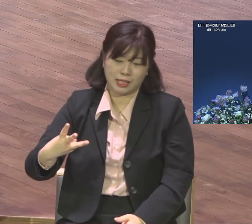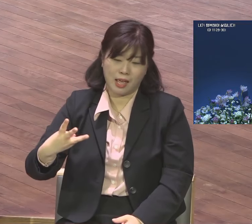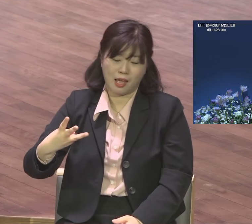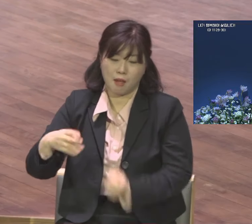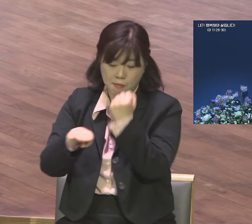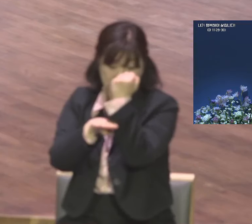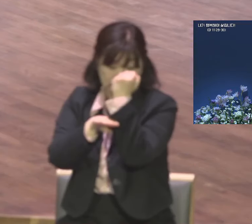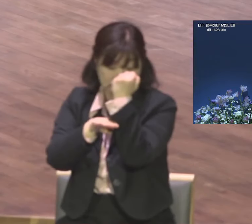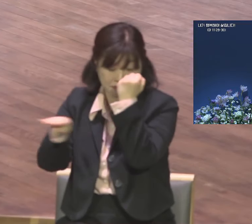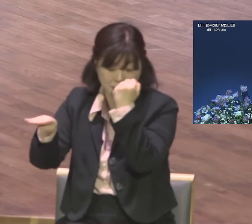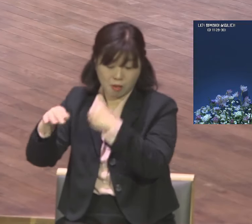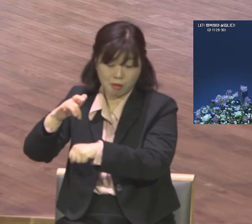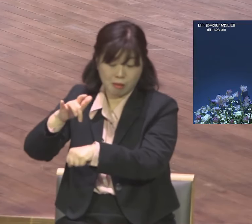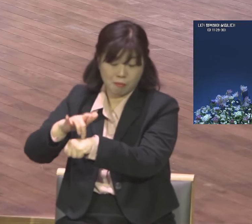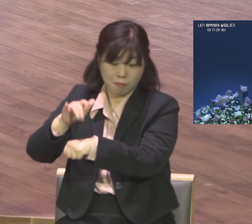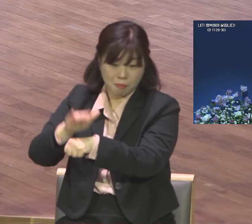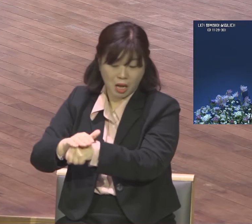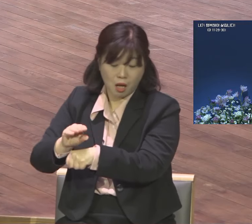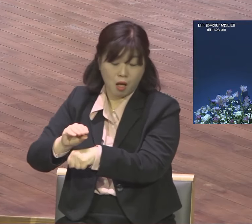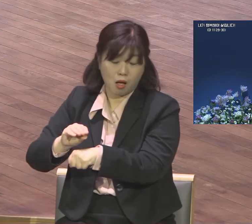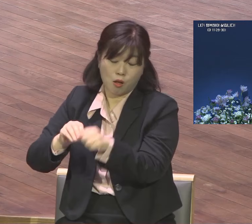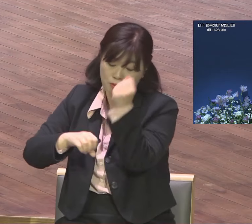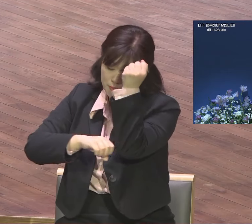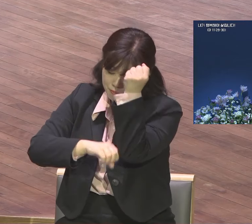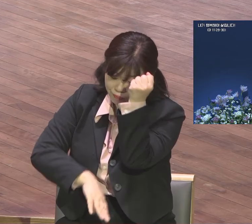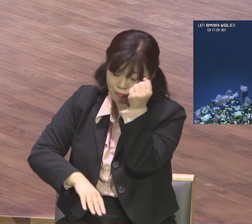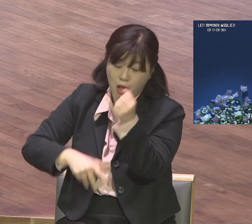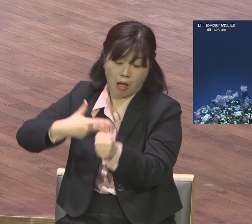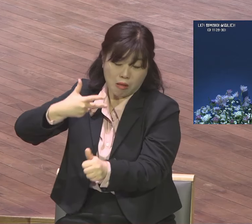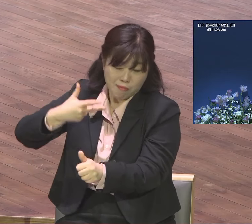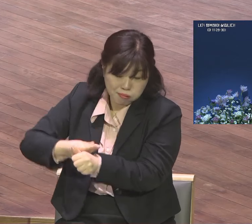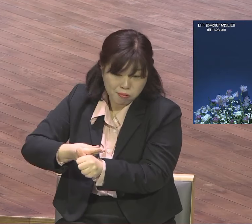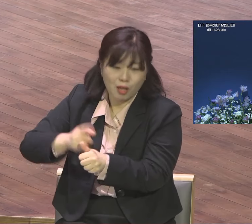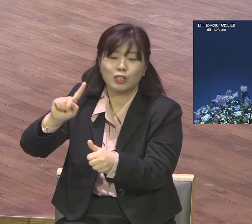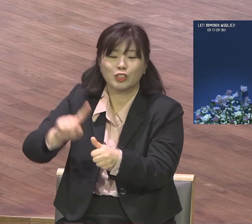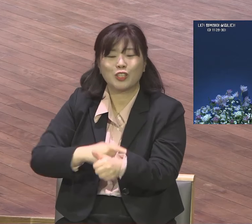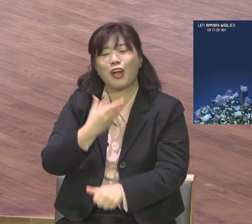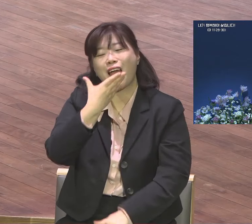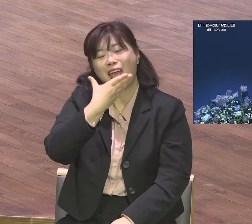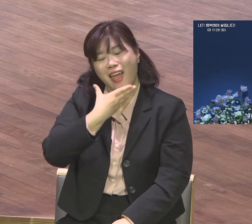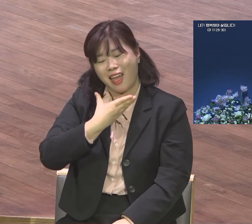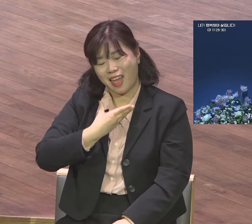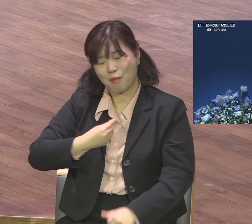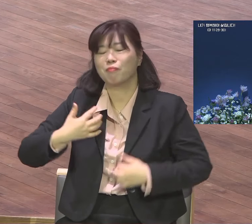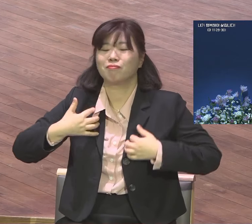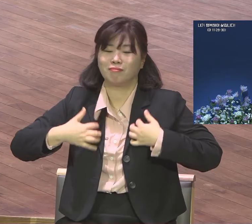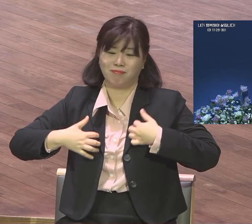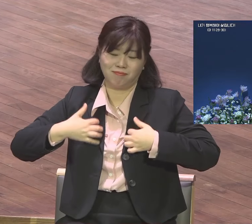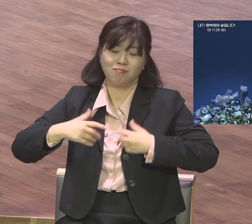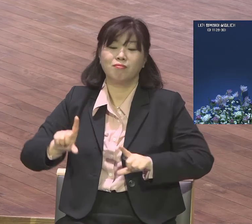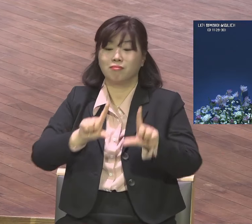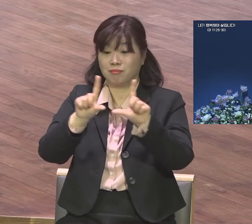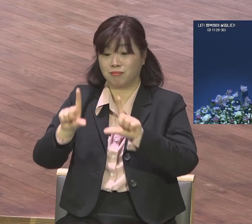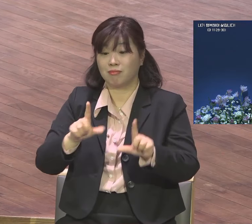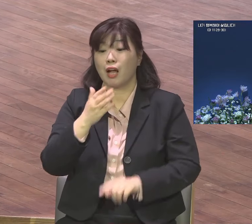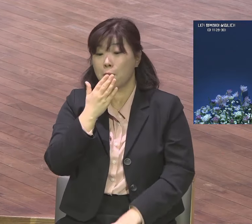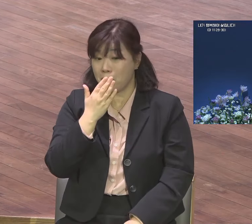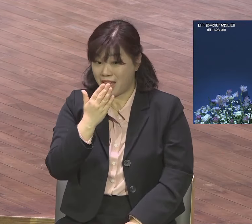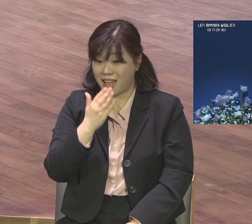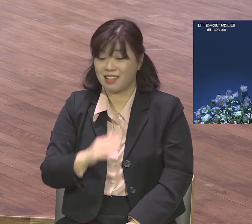각인뿌리 체질화되면 행복이 지속이 되는 것입니다. 특히 무엇보다 내가